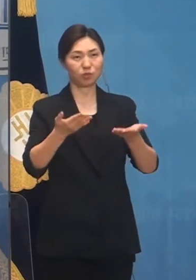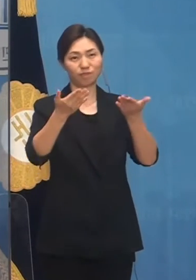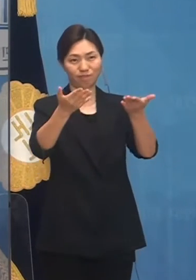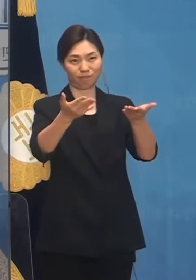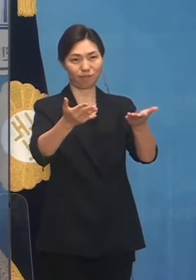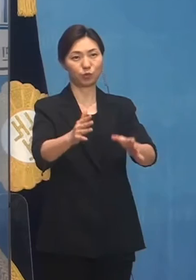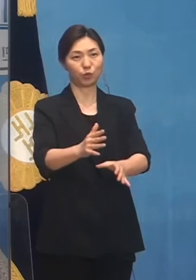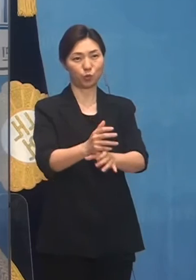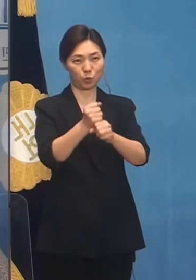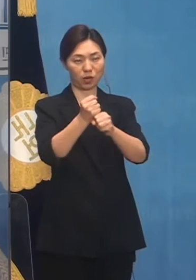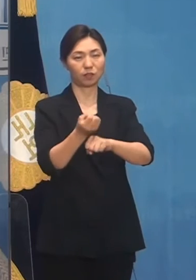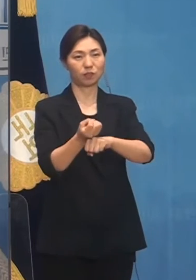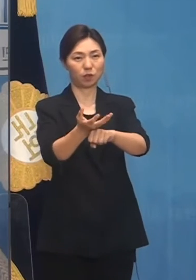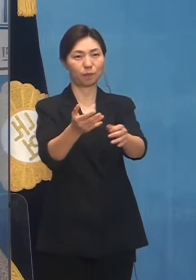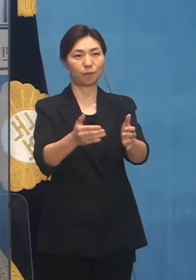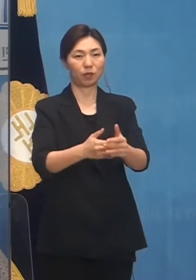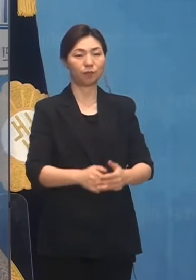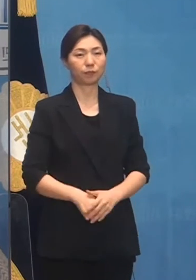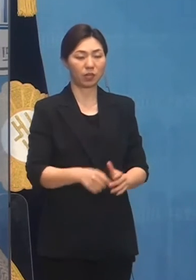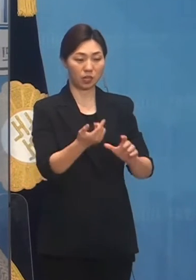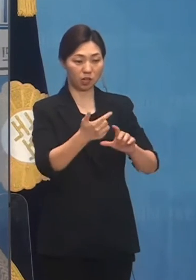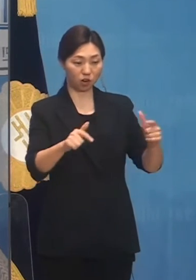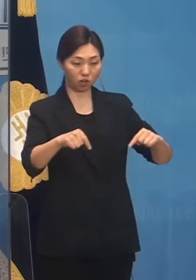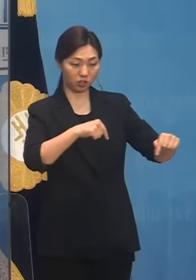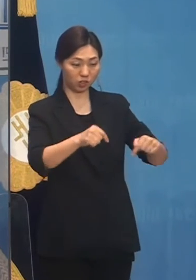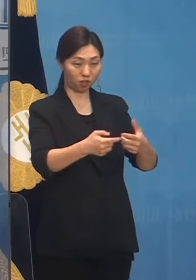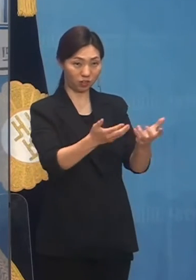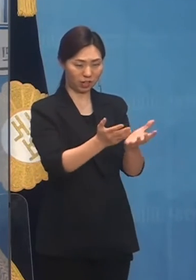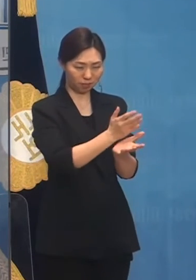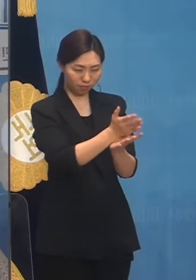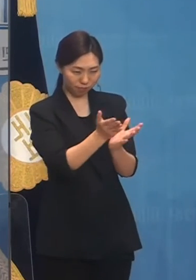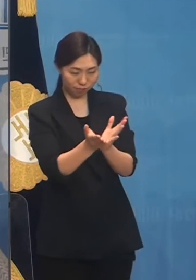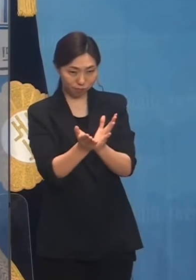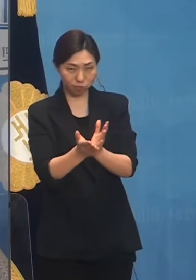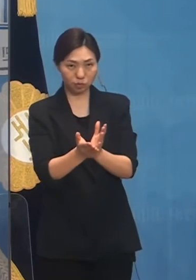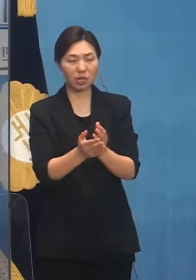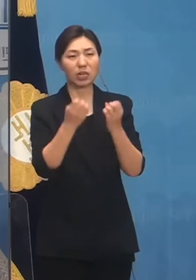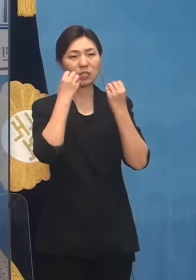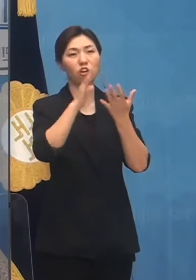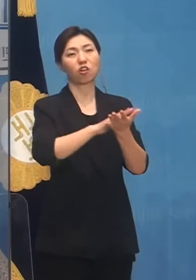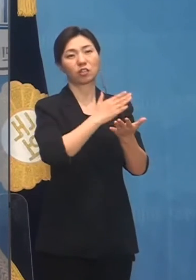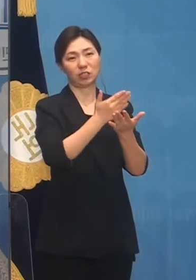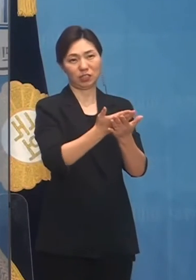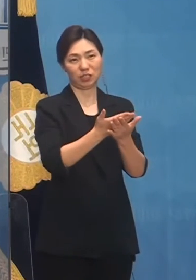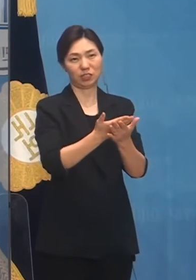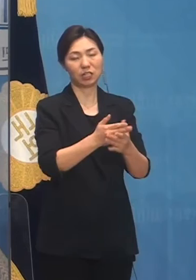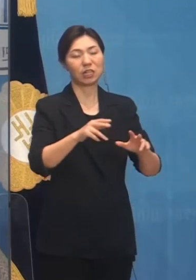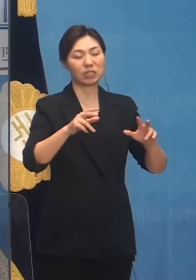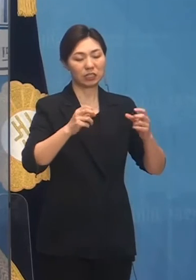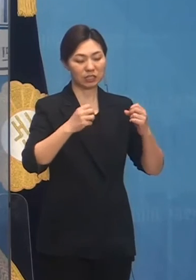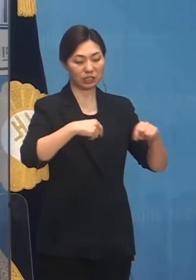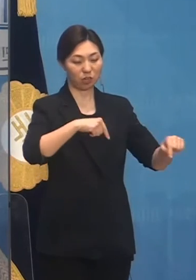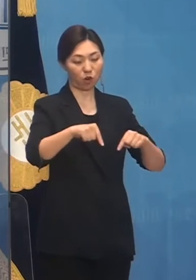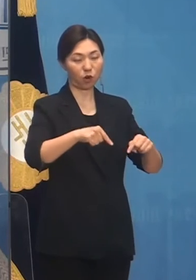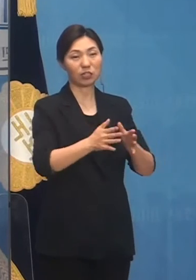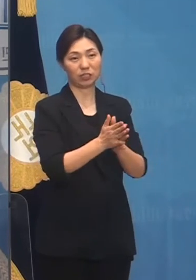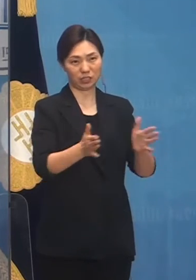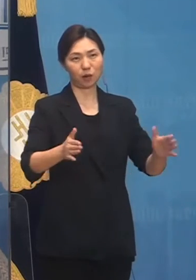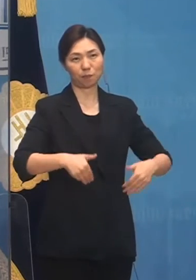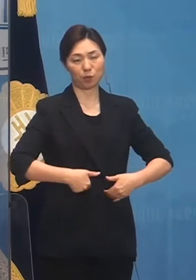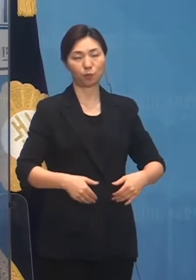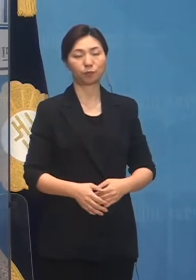가림하겠습니다. 다원주의 체제로의 정치교체, 지금 즉시 시작해야 합니다.